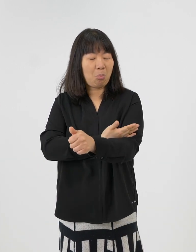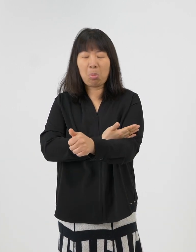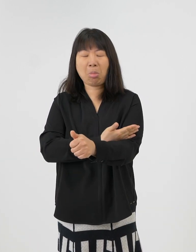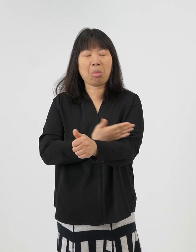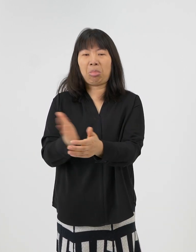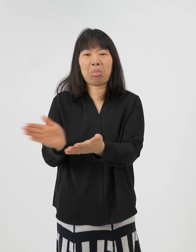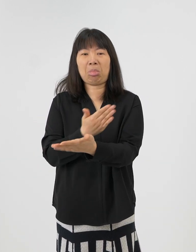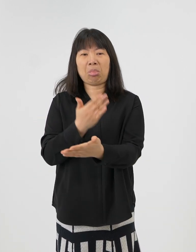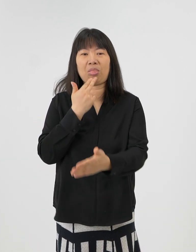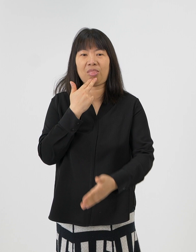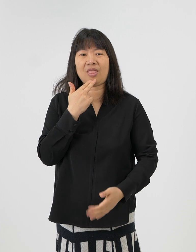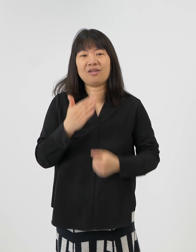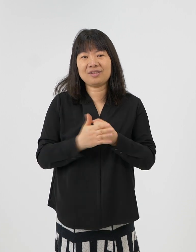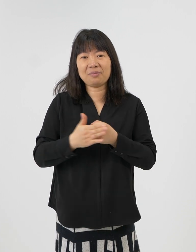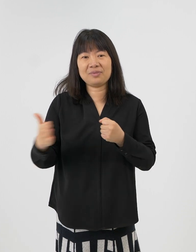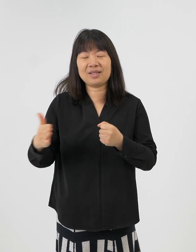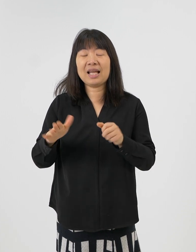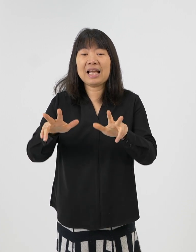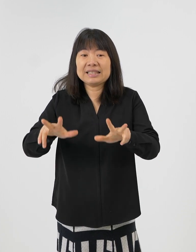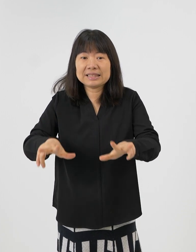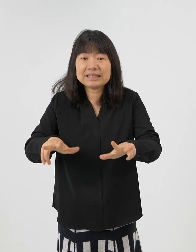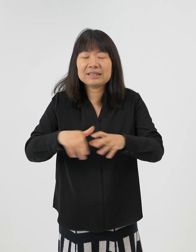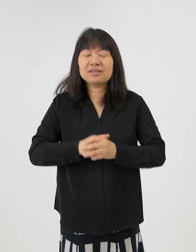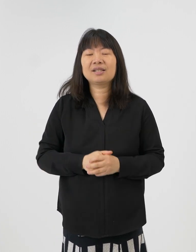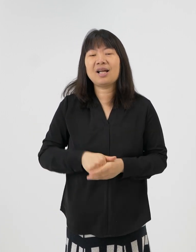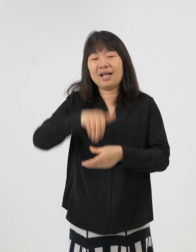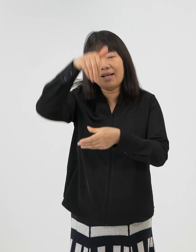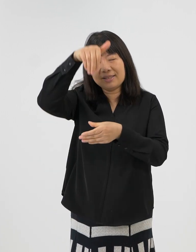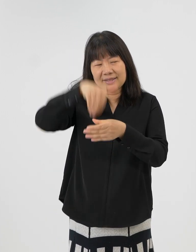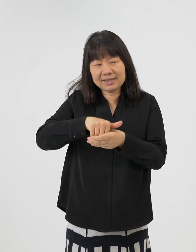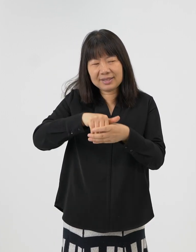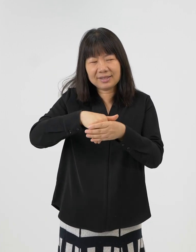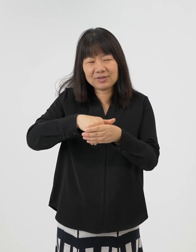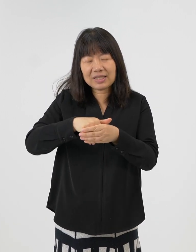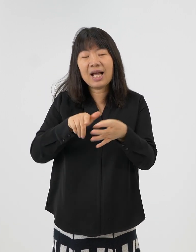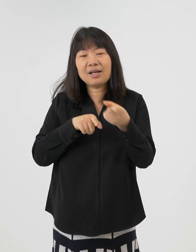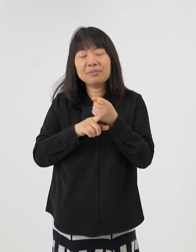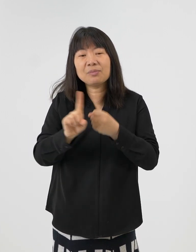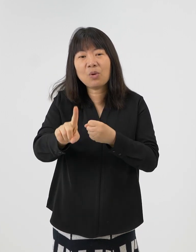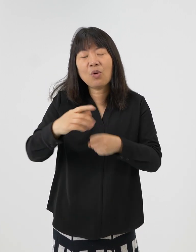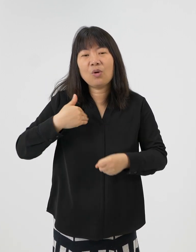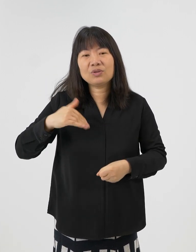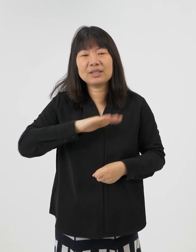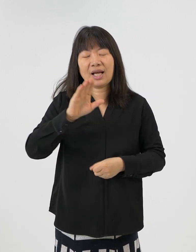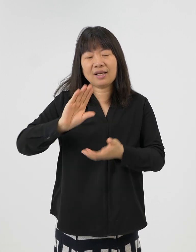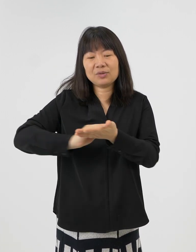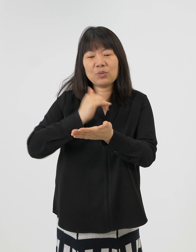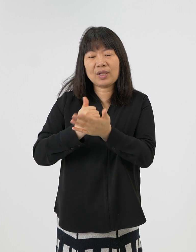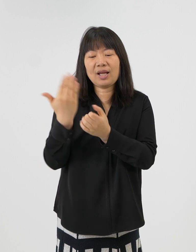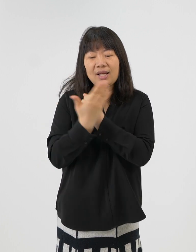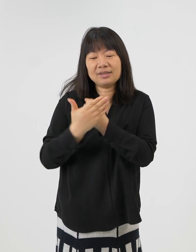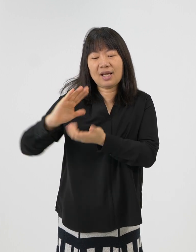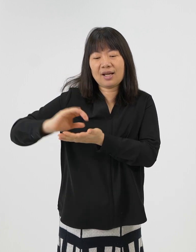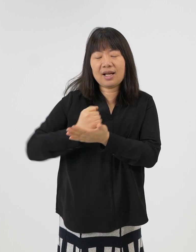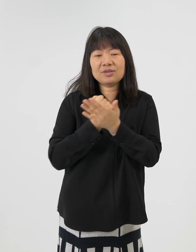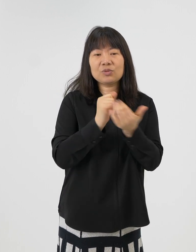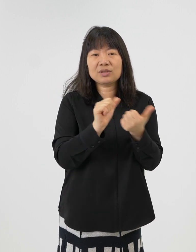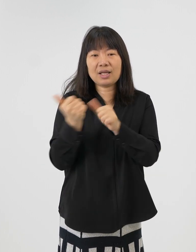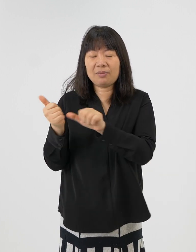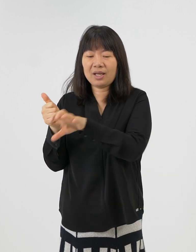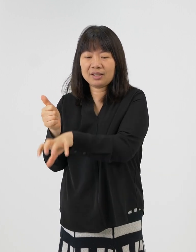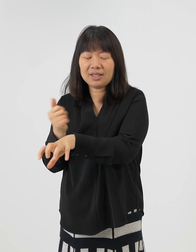없죠. 그러니까 여기서 심기운이라는 말은 바로 우리가 그리스도의 은혜로